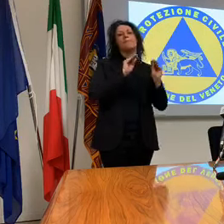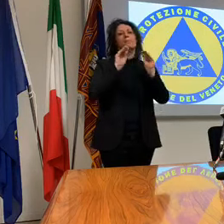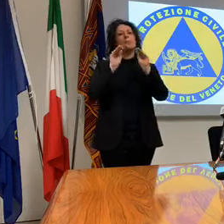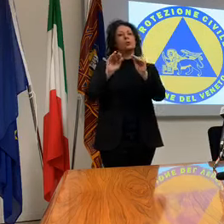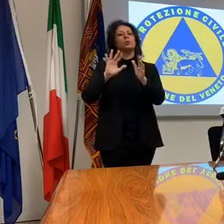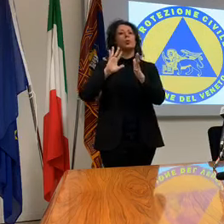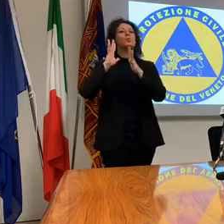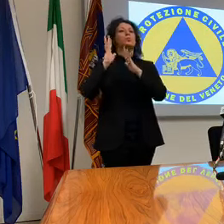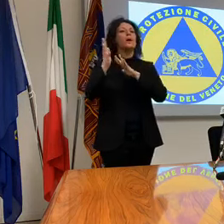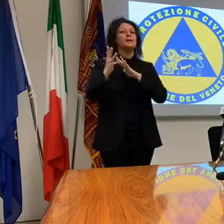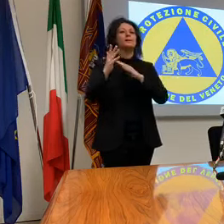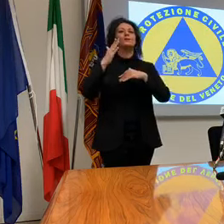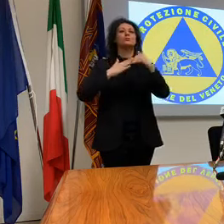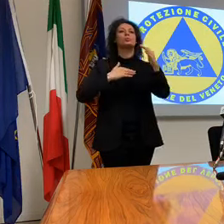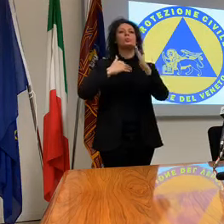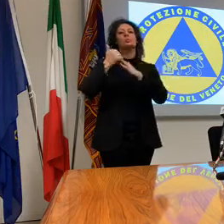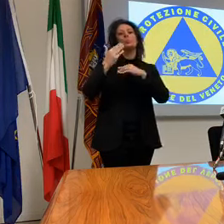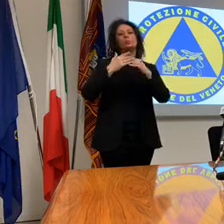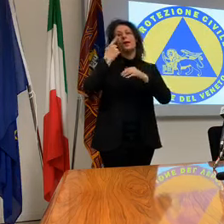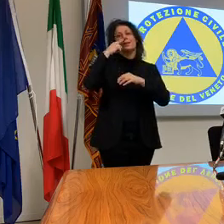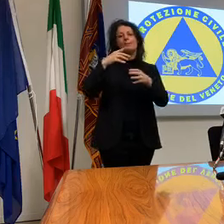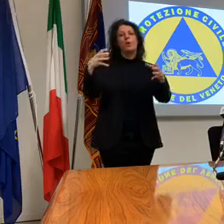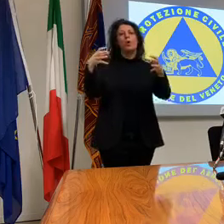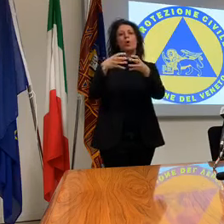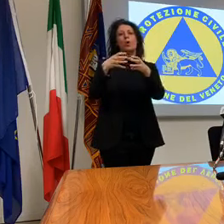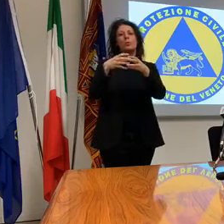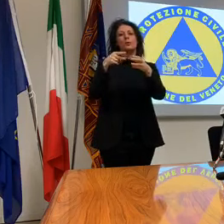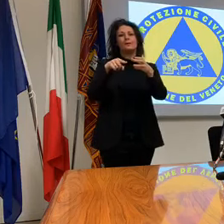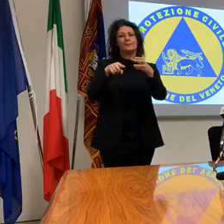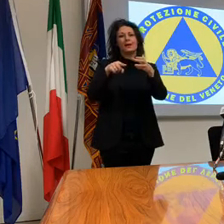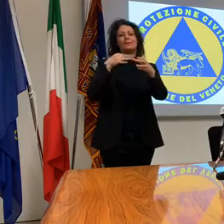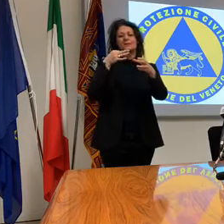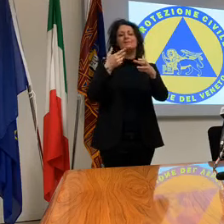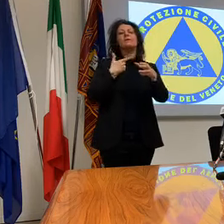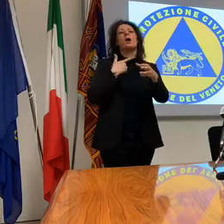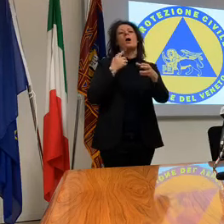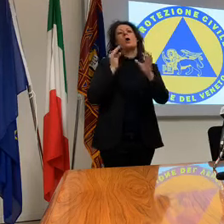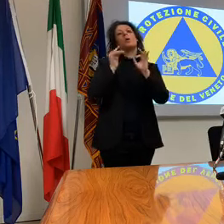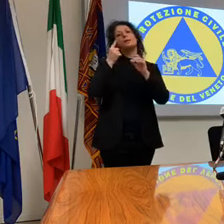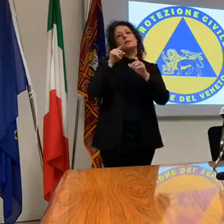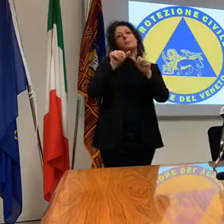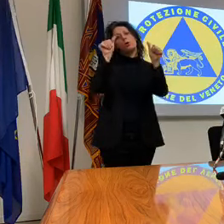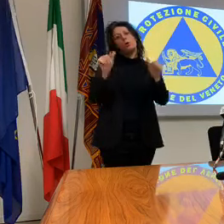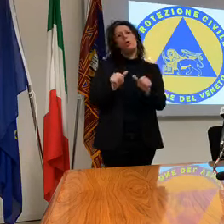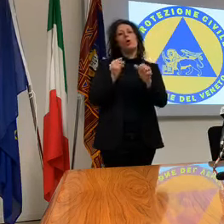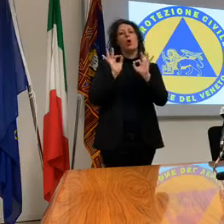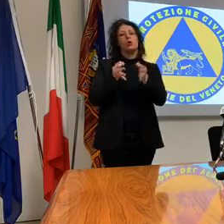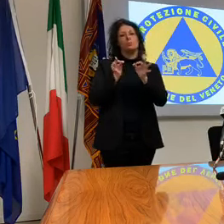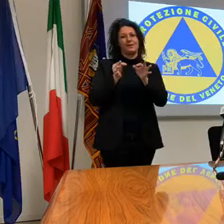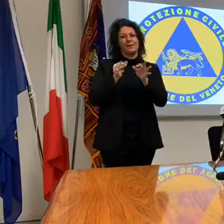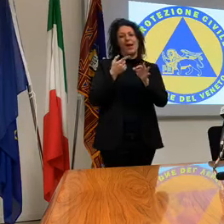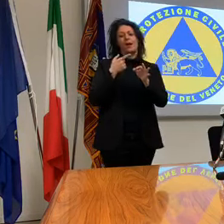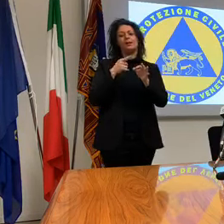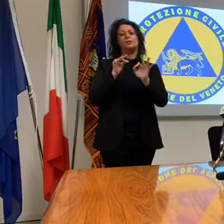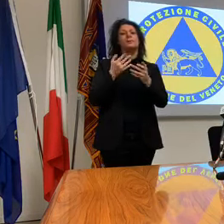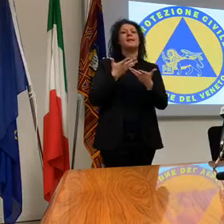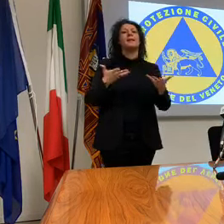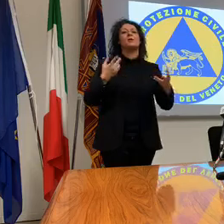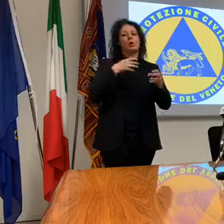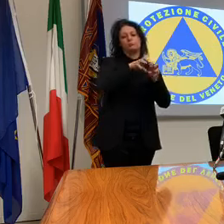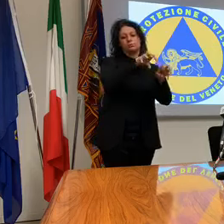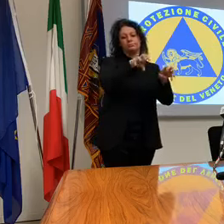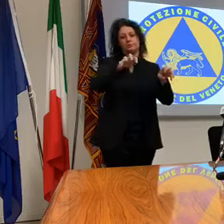di comunità, in ospedali di comunità che avevamo già pronti, che sono dislocati in tutta, quindi ci sono posti letto 30, 20, ci sono posti letto,